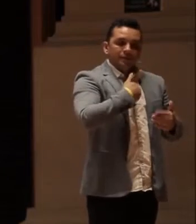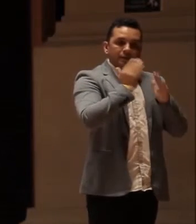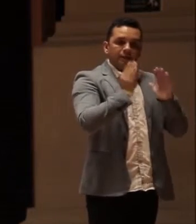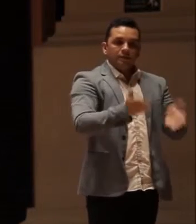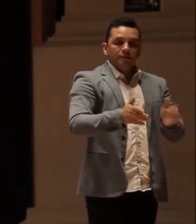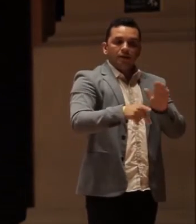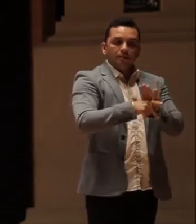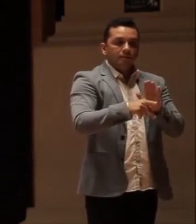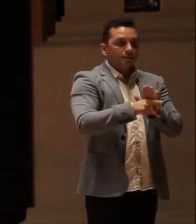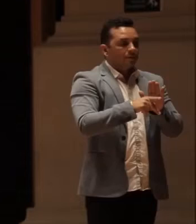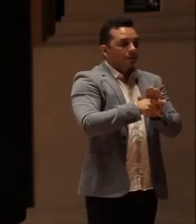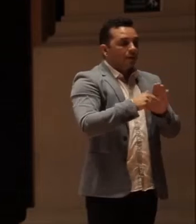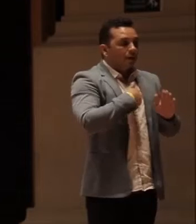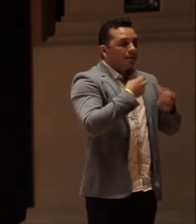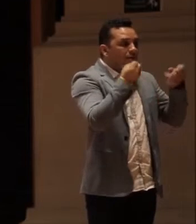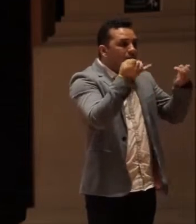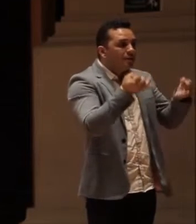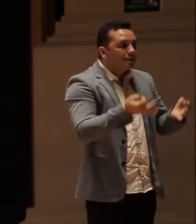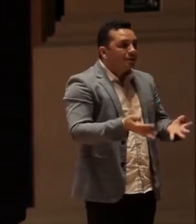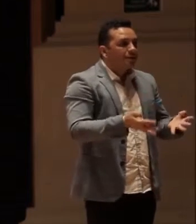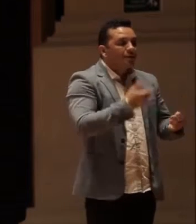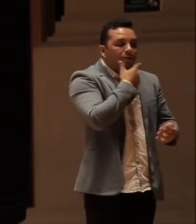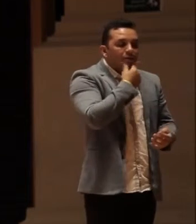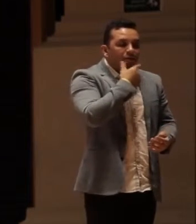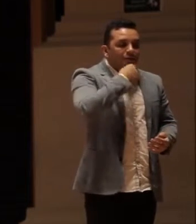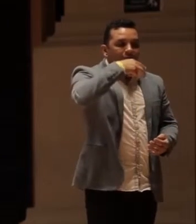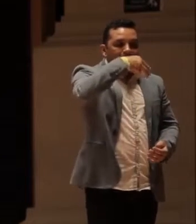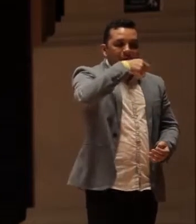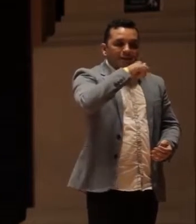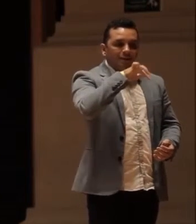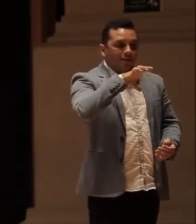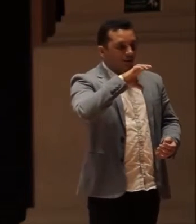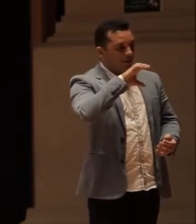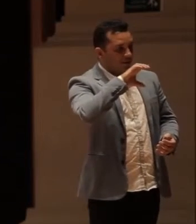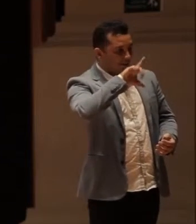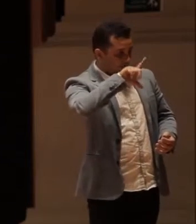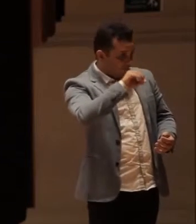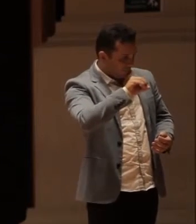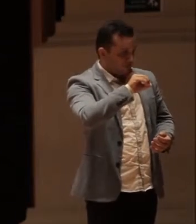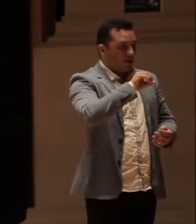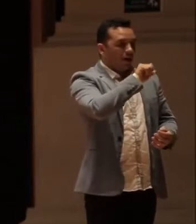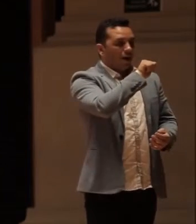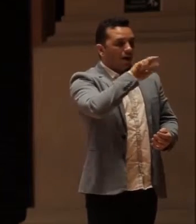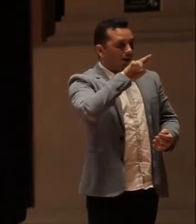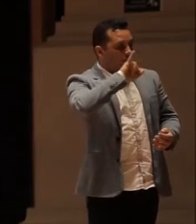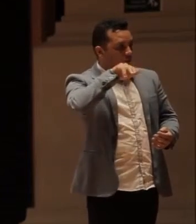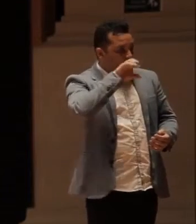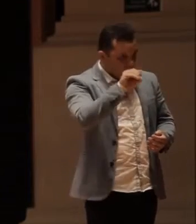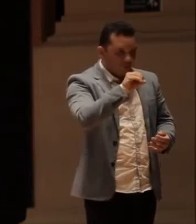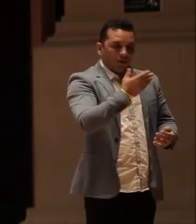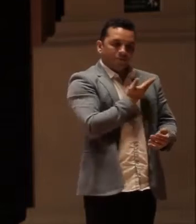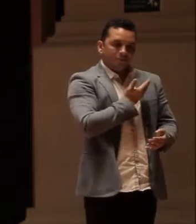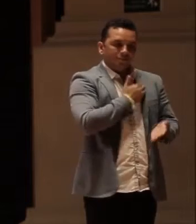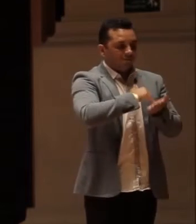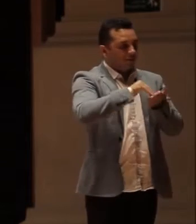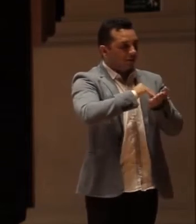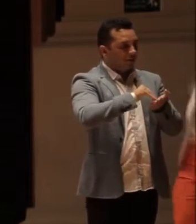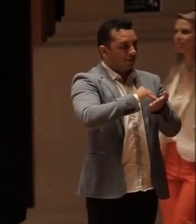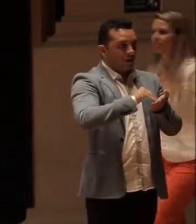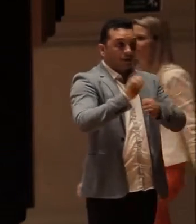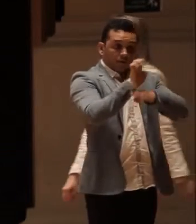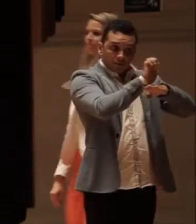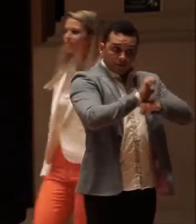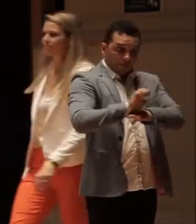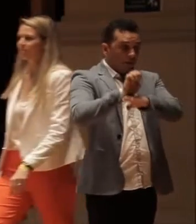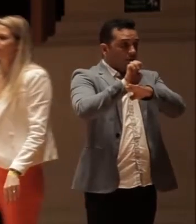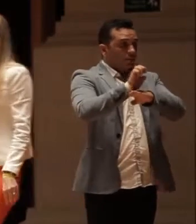e calorosas palavras do Marcelo Araújo, meu querido amigo e secretário de Estado da Cultura aqui de São Paulo.